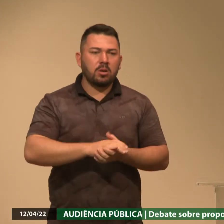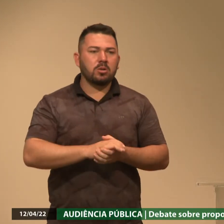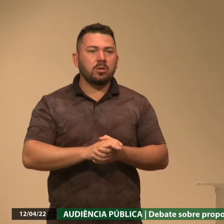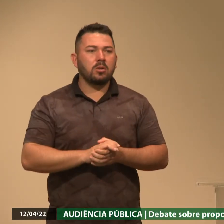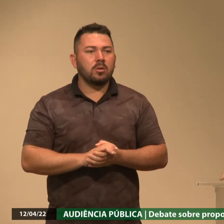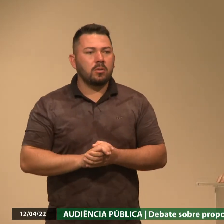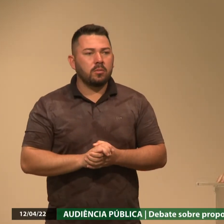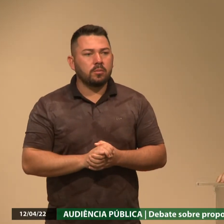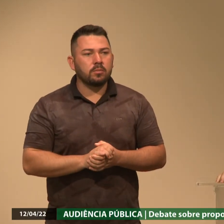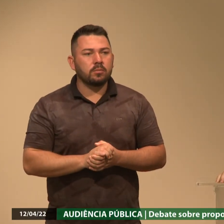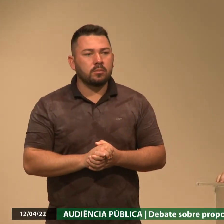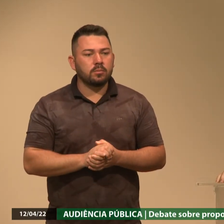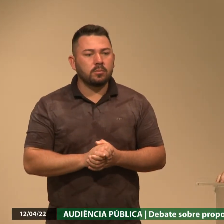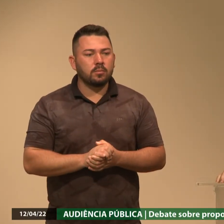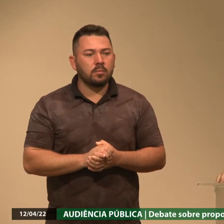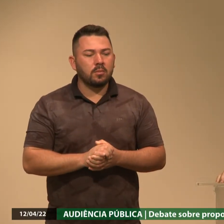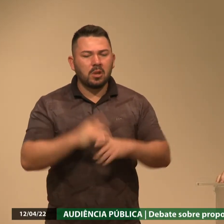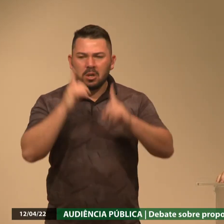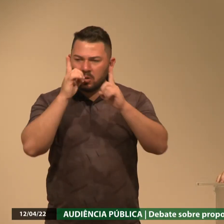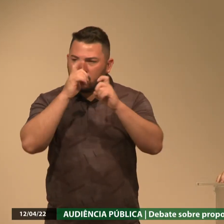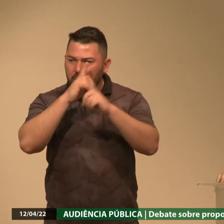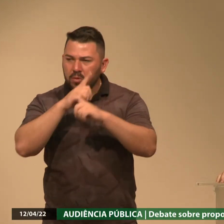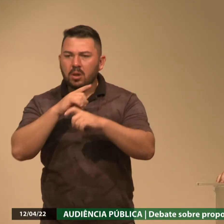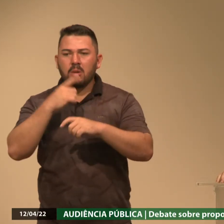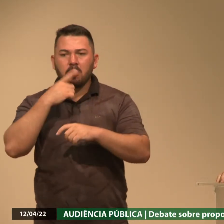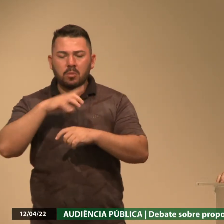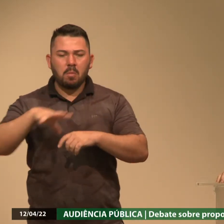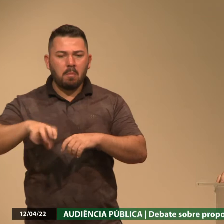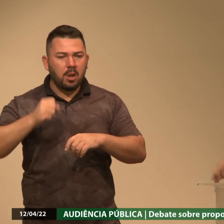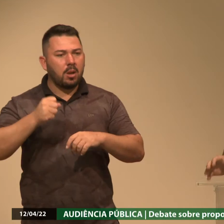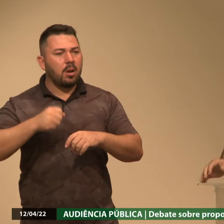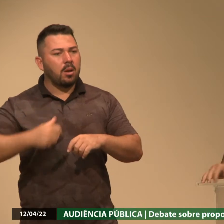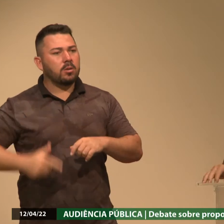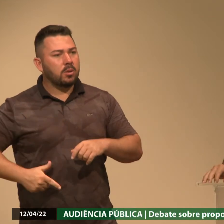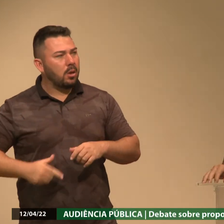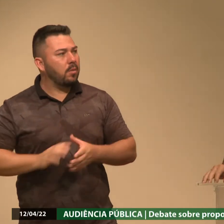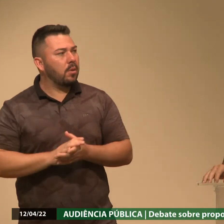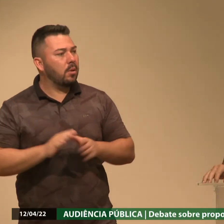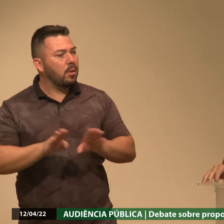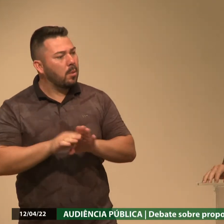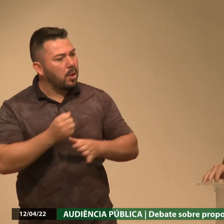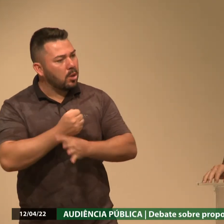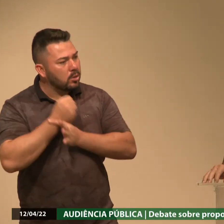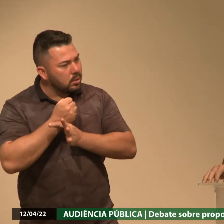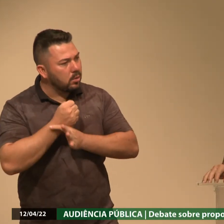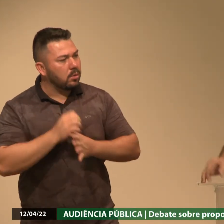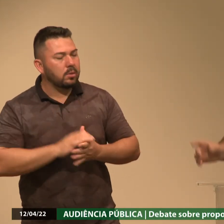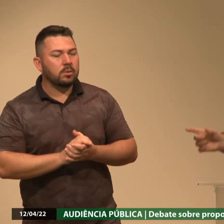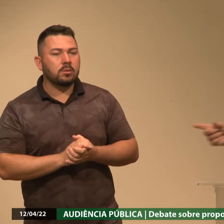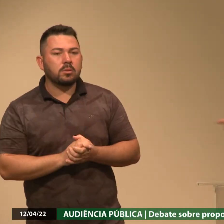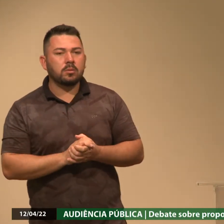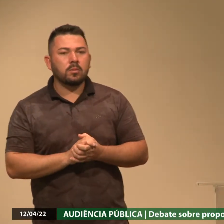enfrentar o que não estava se passando a dificuldade de perder nossas armas para ter nossa defesa